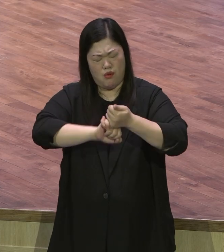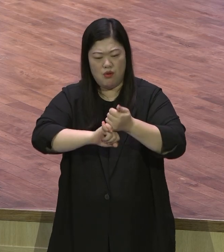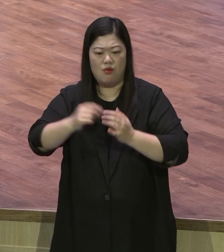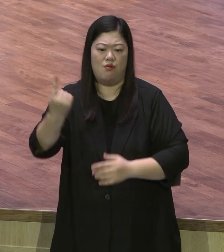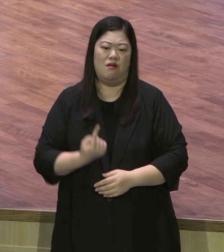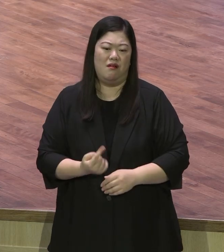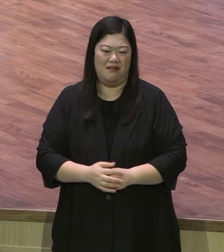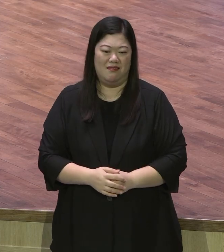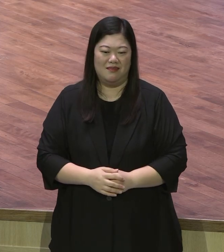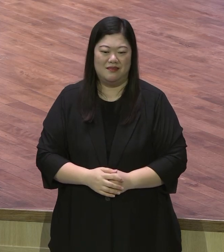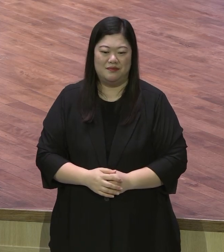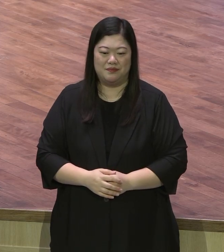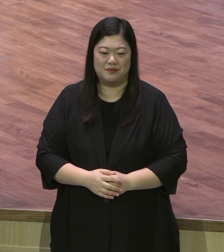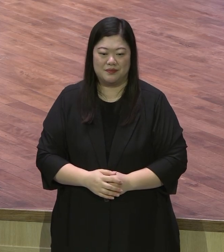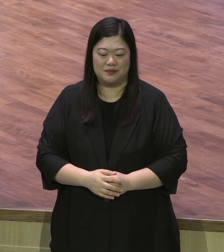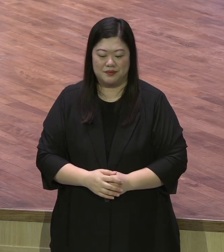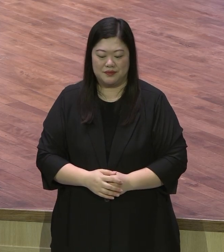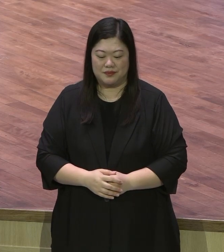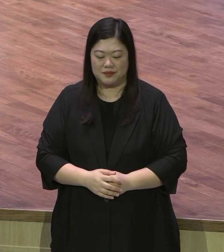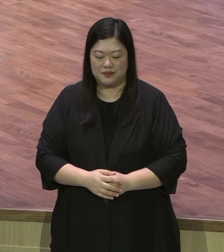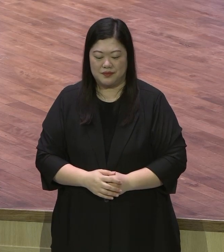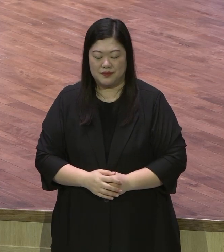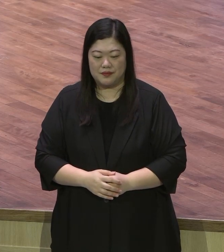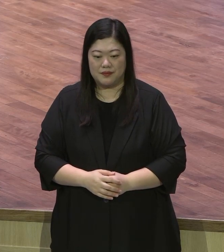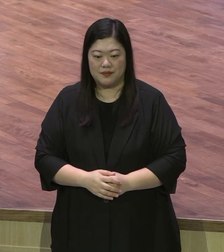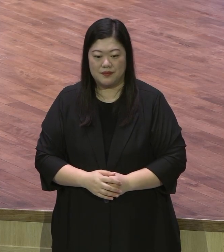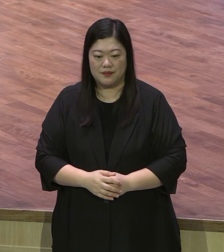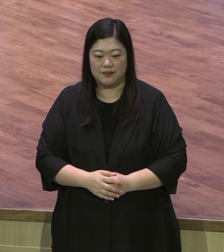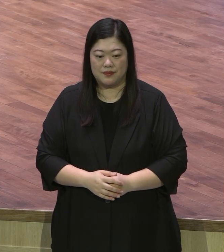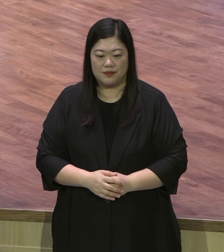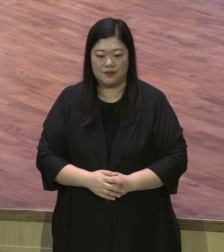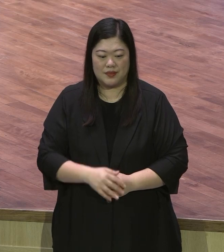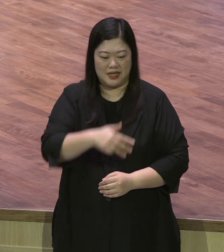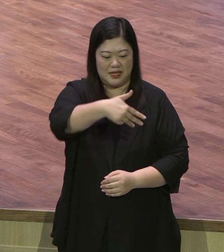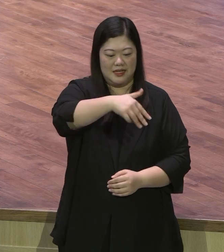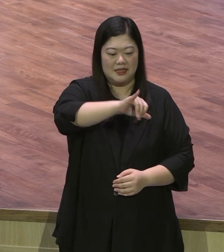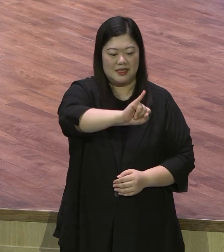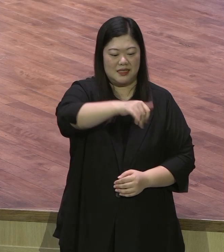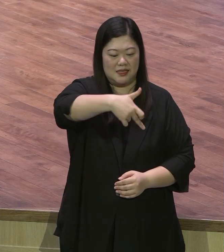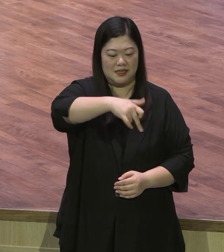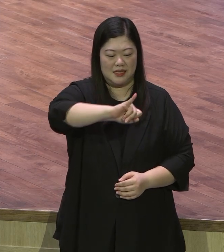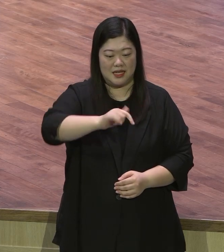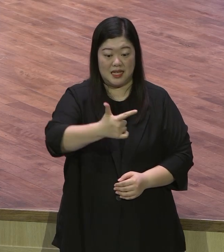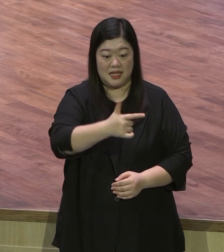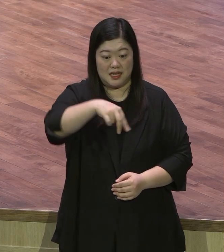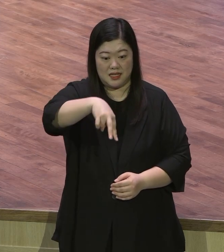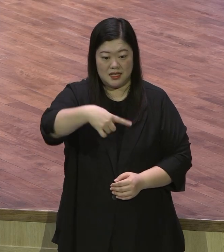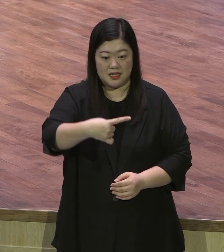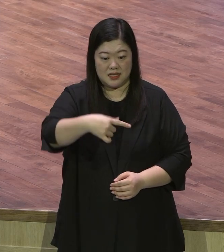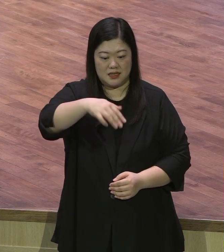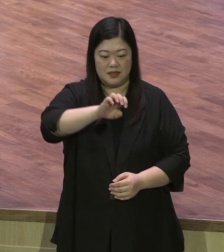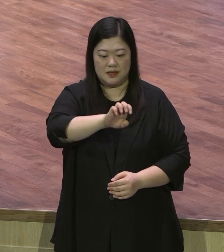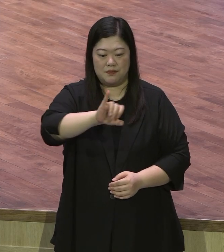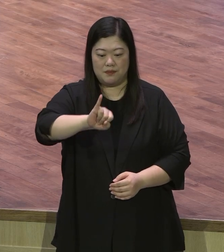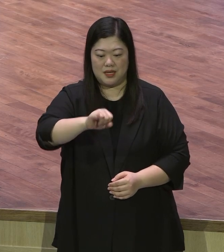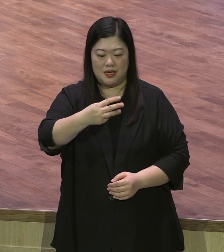네, 그렇습니다. 치킨 스프릿 가지고는 안 돼. 이글 스프릿 가지고 확